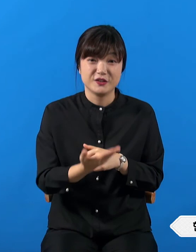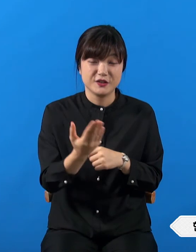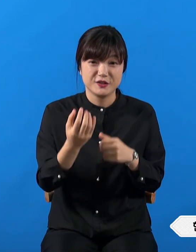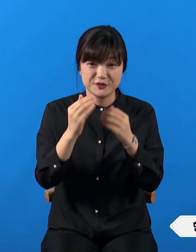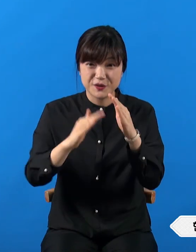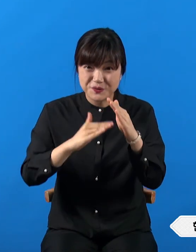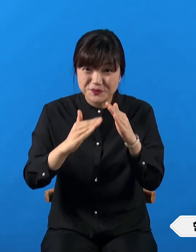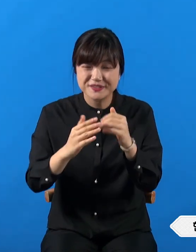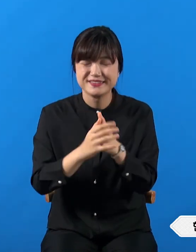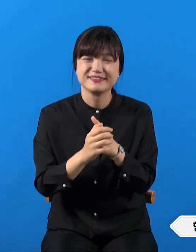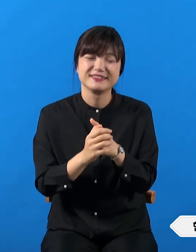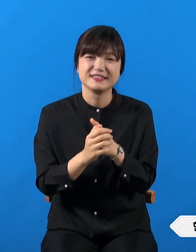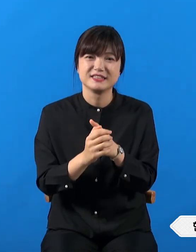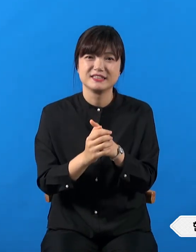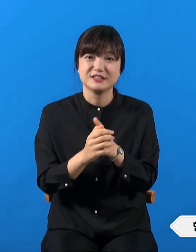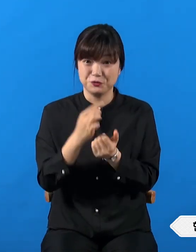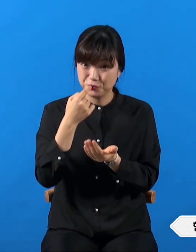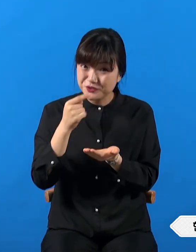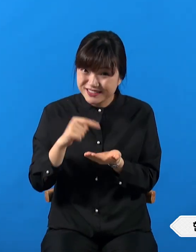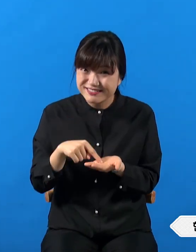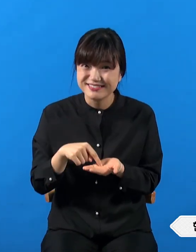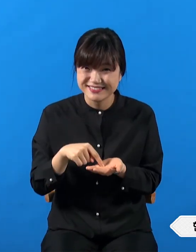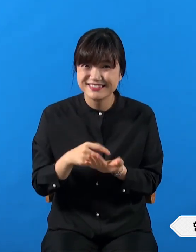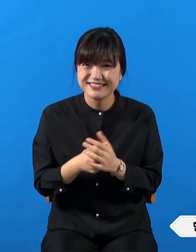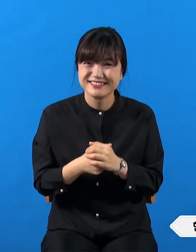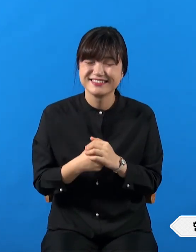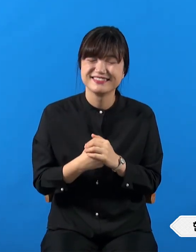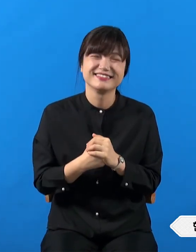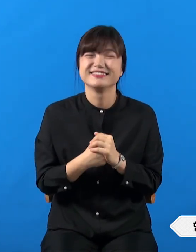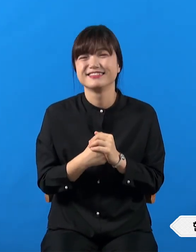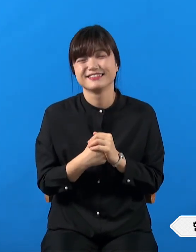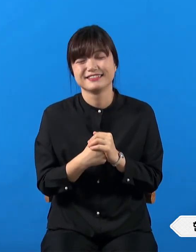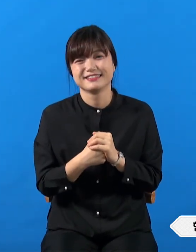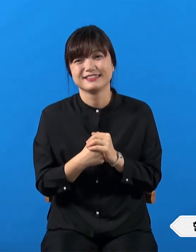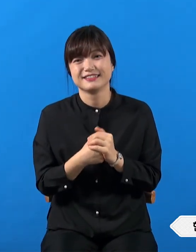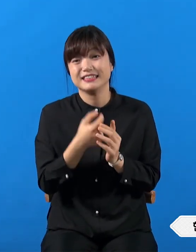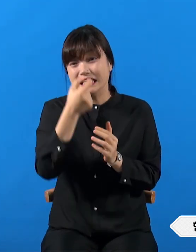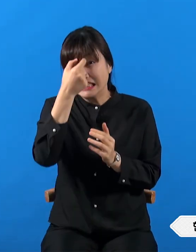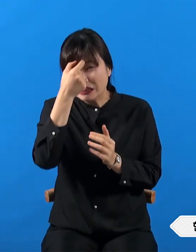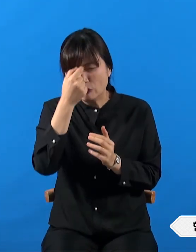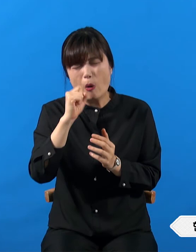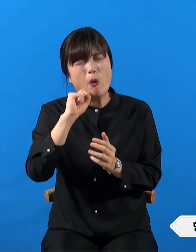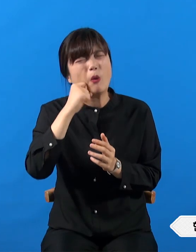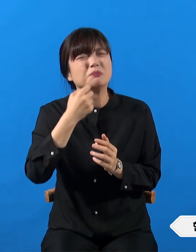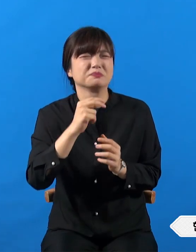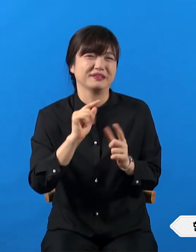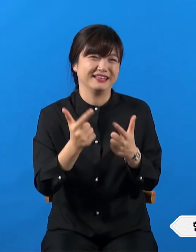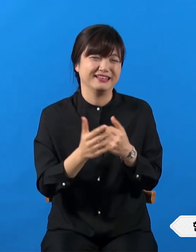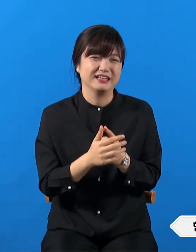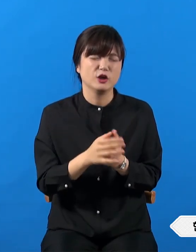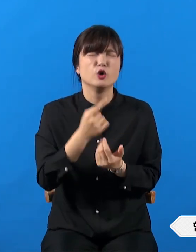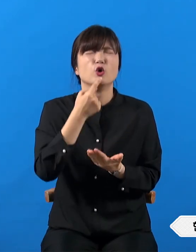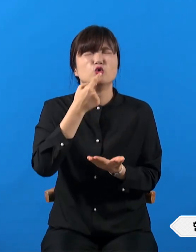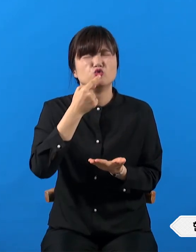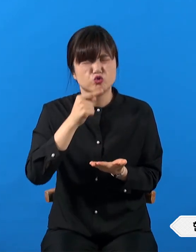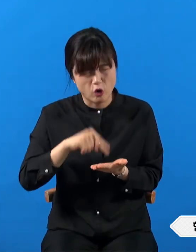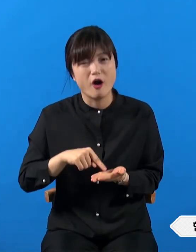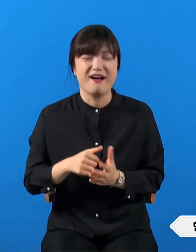VIP 분들 계시면 쉽지요? 예. 기도는 하나도 어렵지 않습니다.